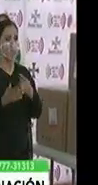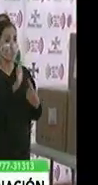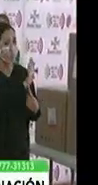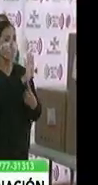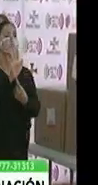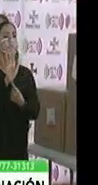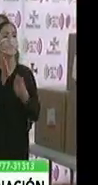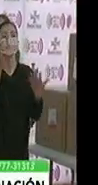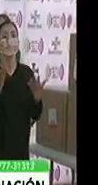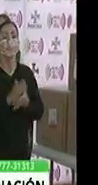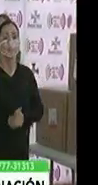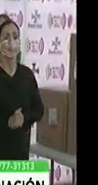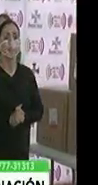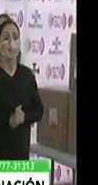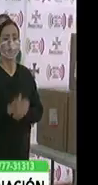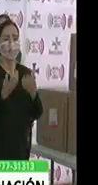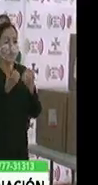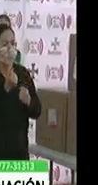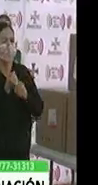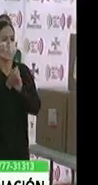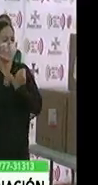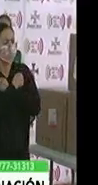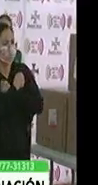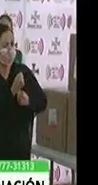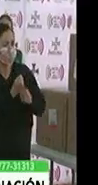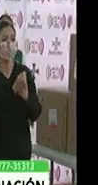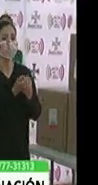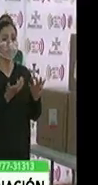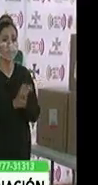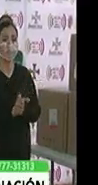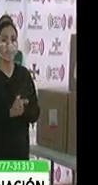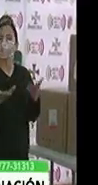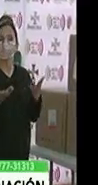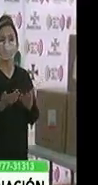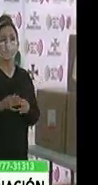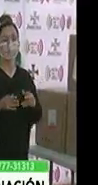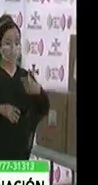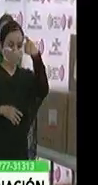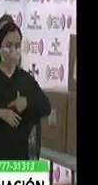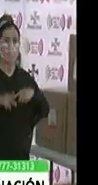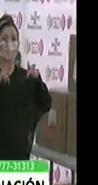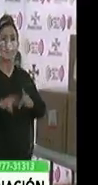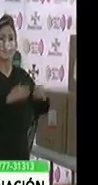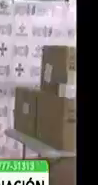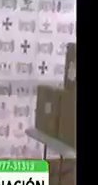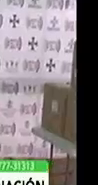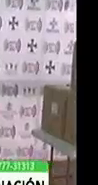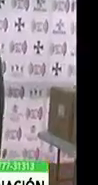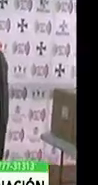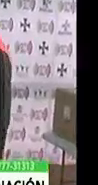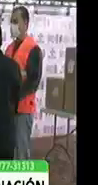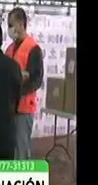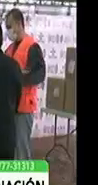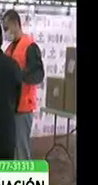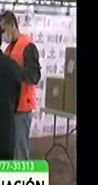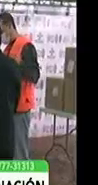que esa solidaridad que es parte del ser cruceño, de nuestro